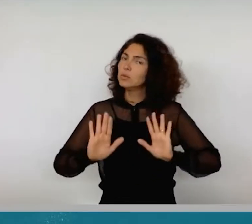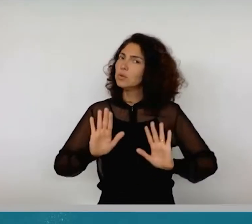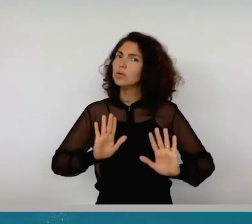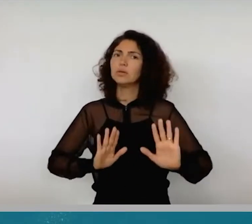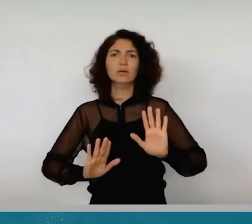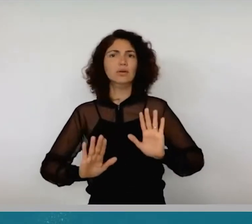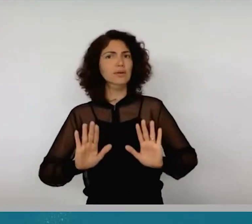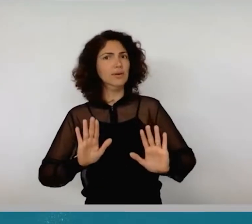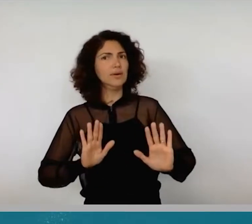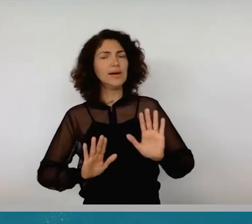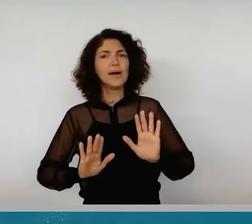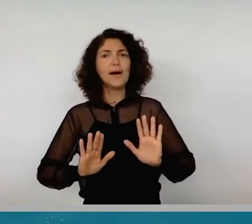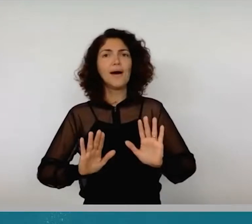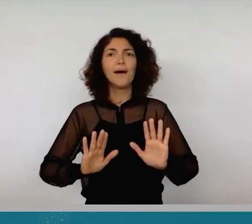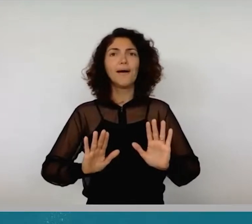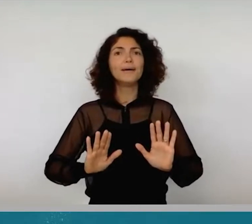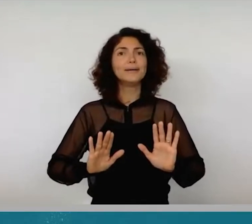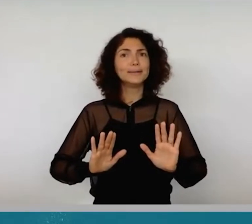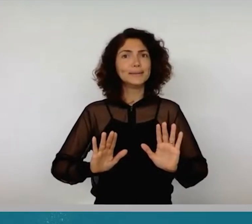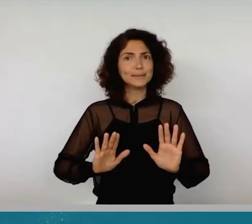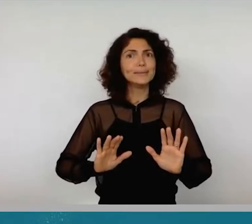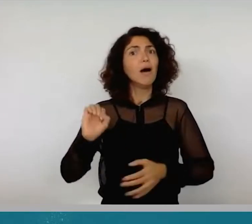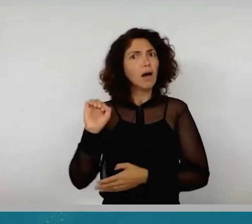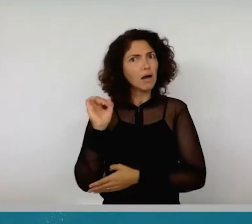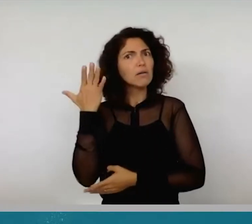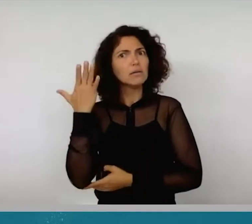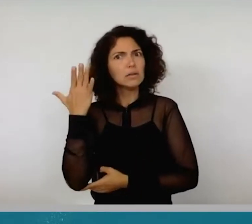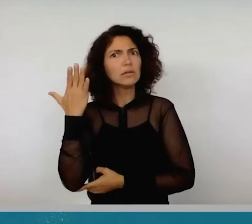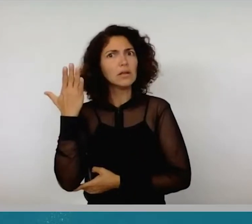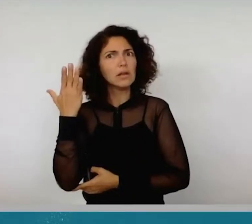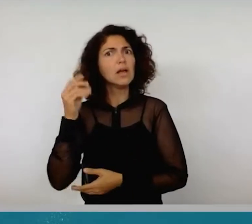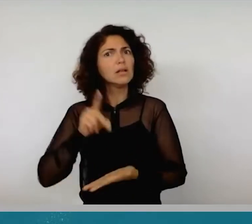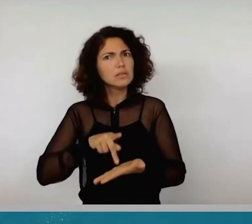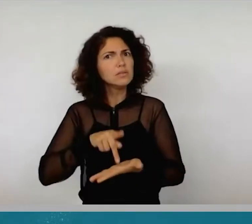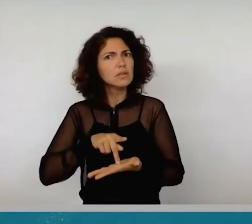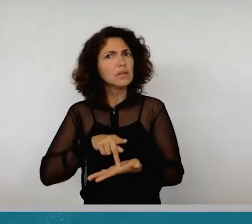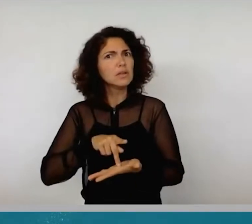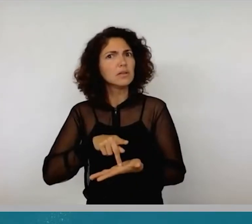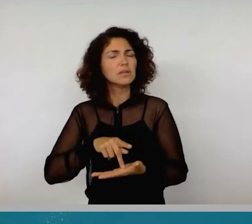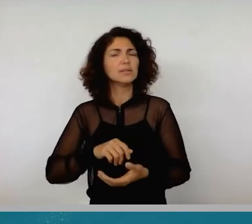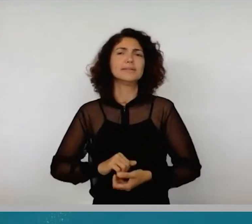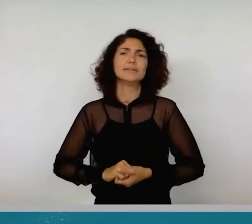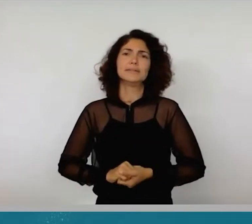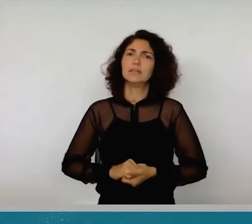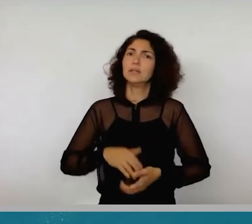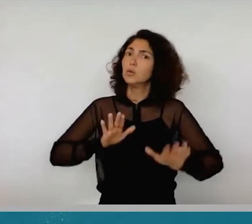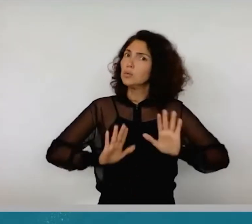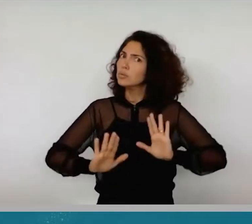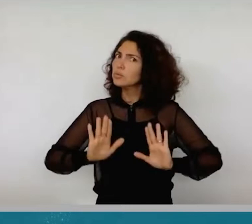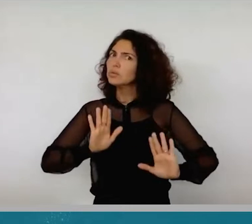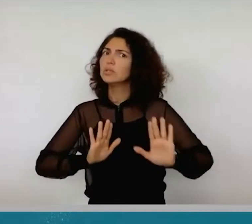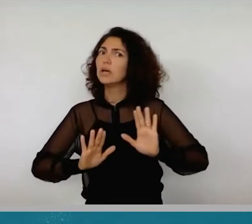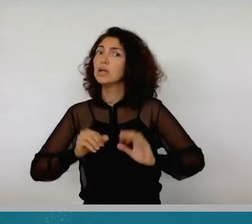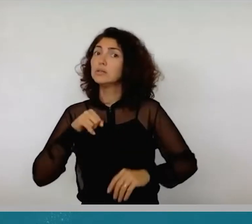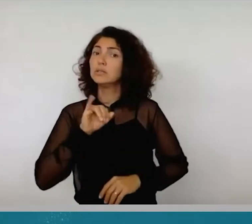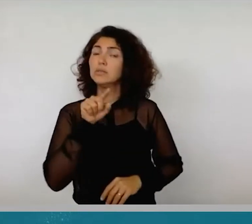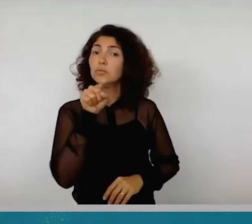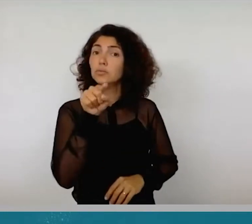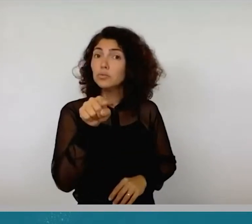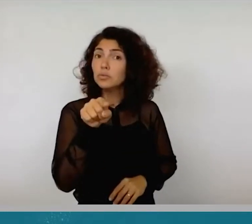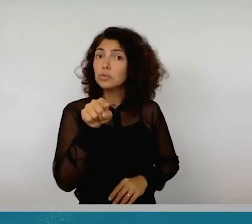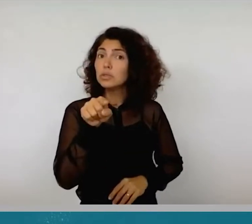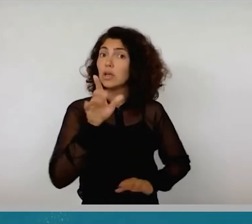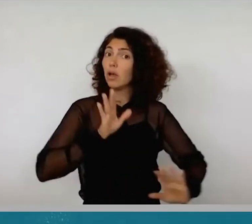possível de acontecer entre nós, ou não é? Então, se você não lidar com essa cobiça,